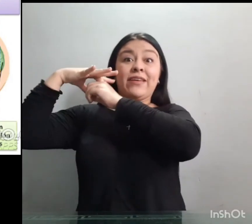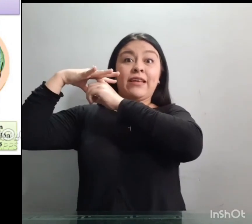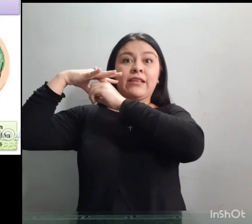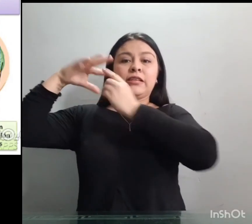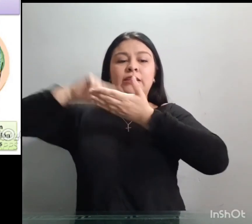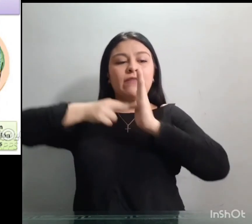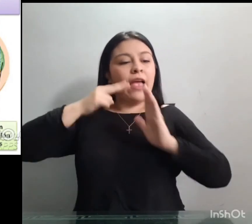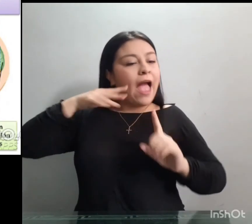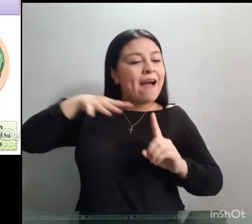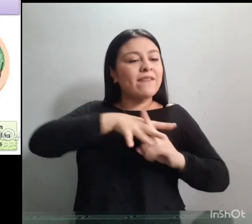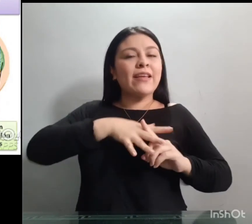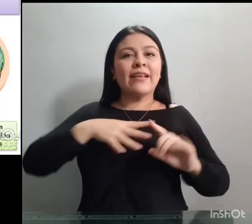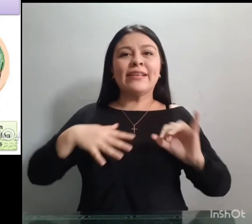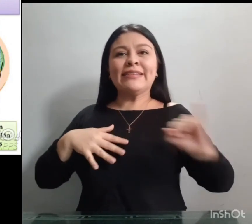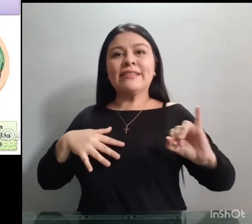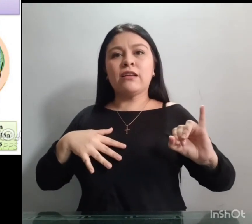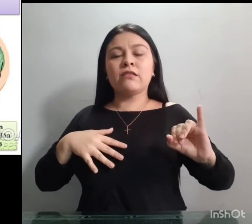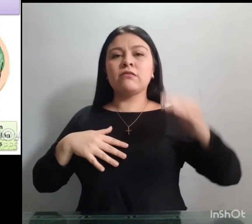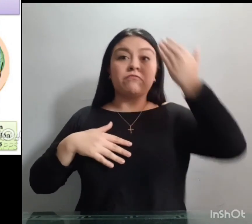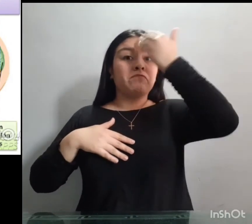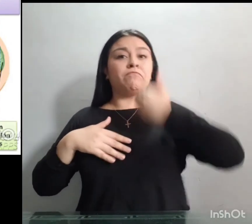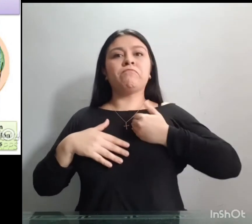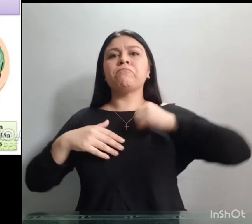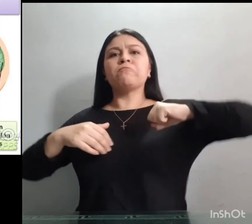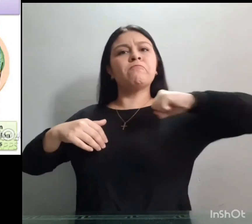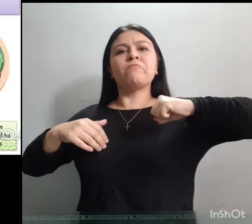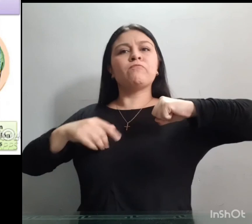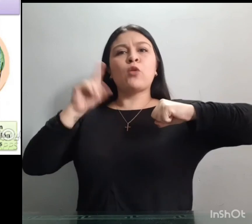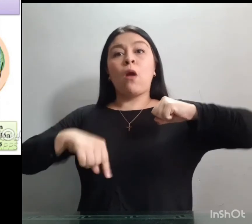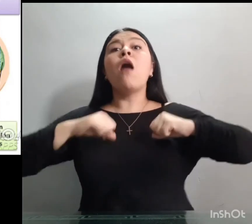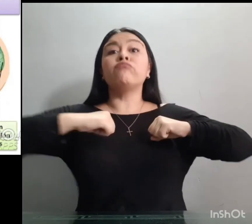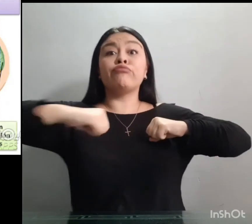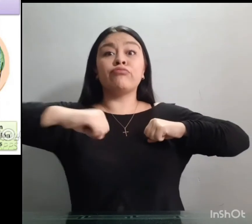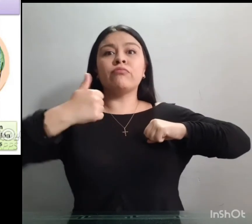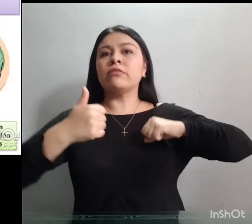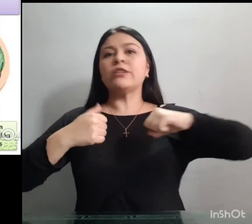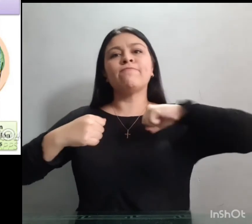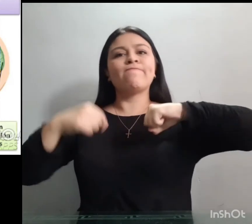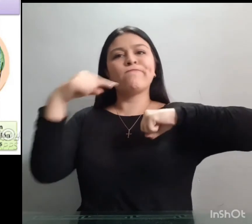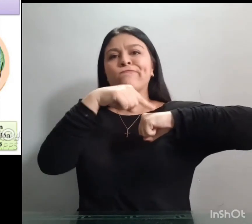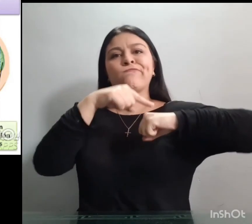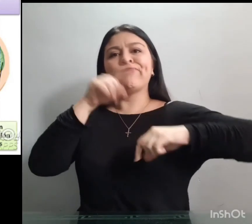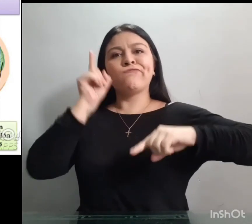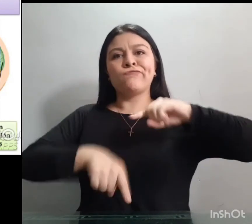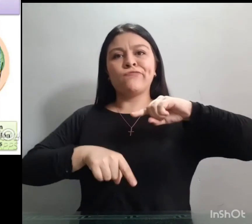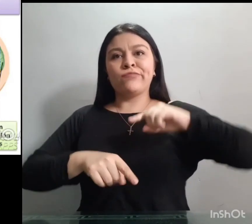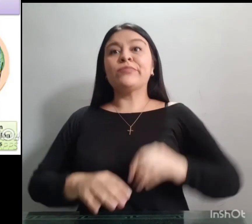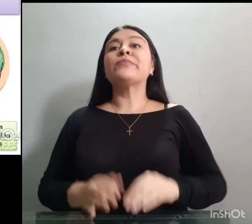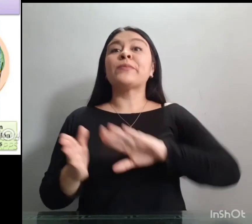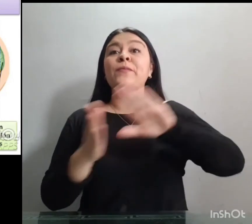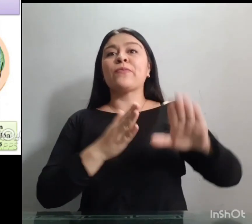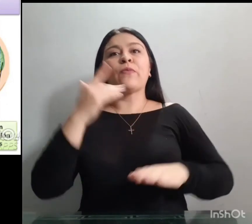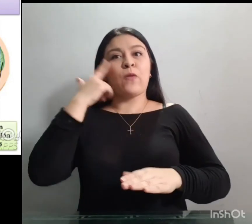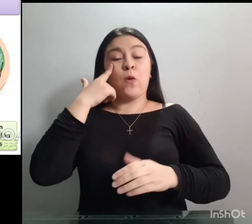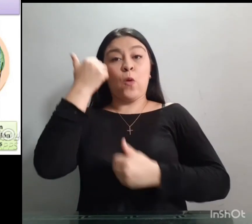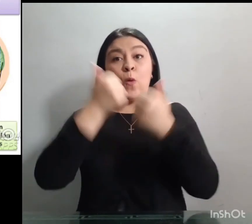Los lóbulos que tiene el cerebro también tienen funciones. Por ejemplo, el lóbulo